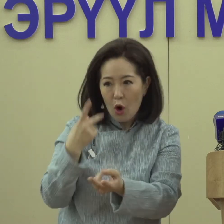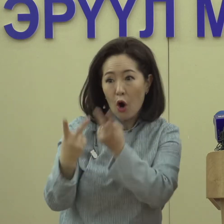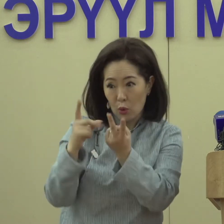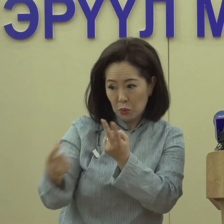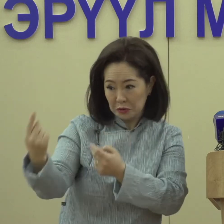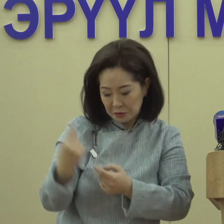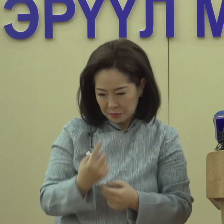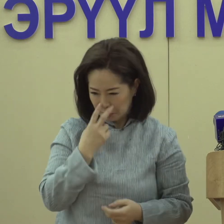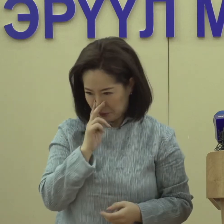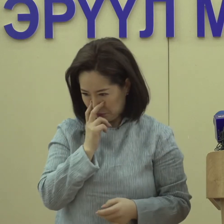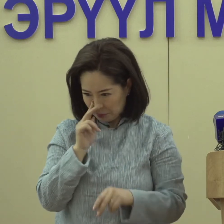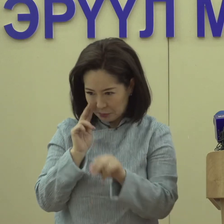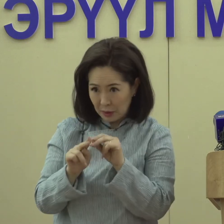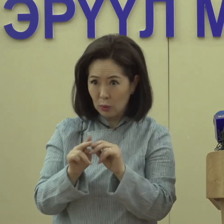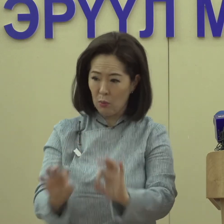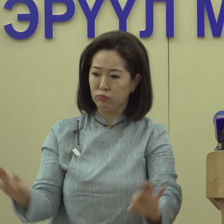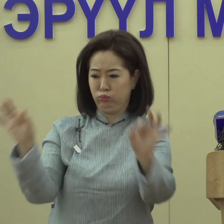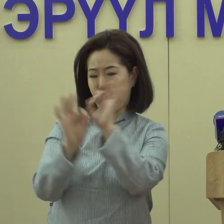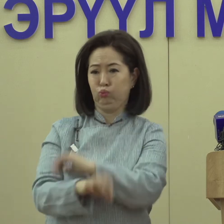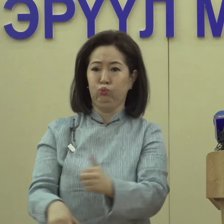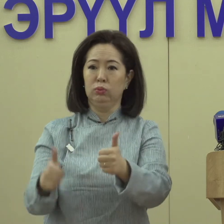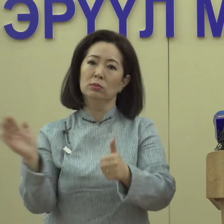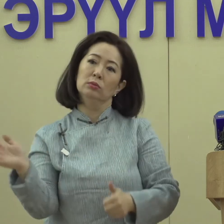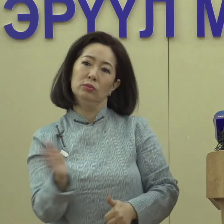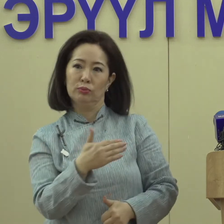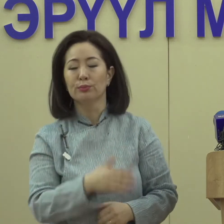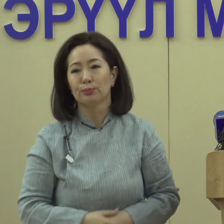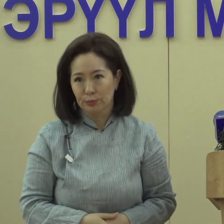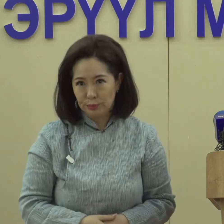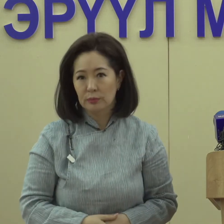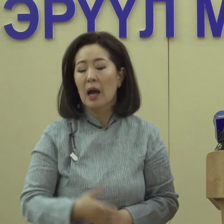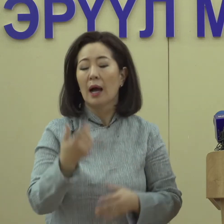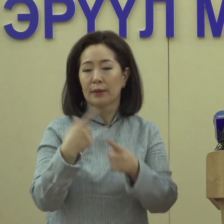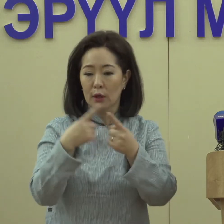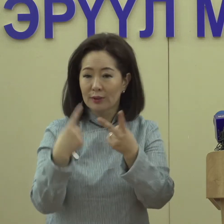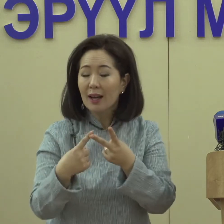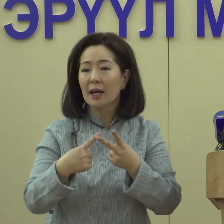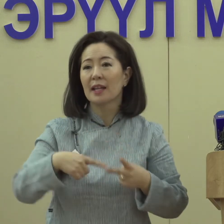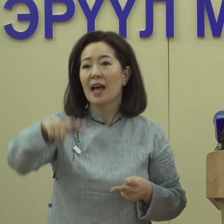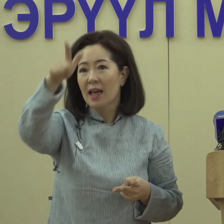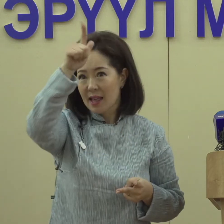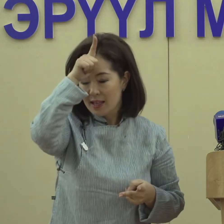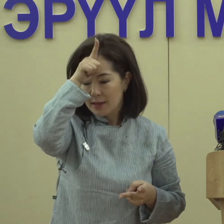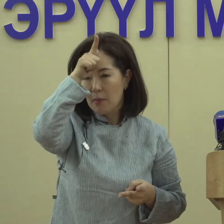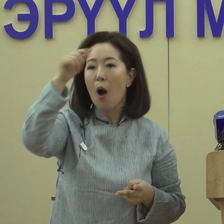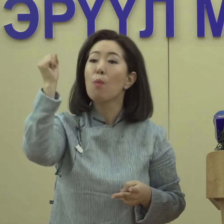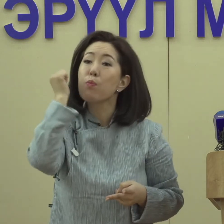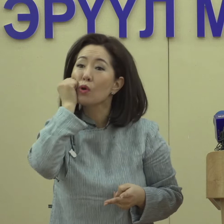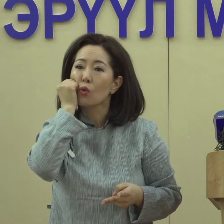болон ажиглалтанд авсан тохиолдол бол байхгүй байгаа. За дараа нь бол Бэрлин Москва Улаанбаатарын чиглэлийн